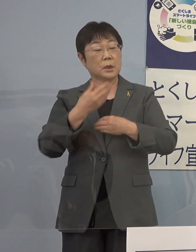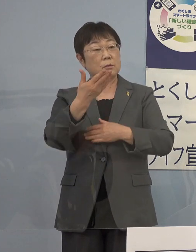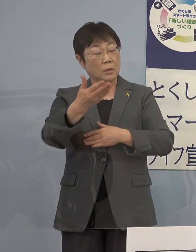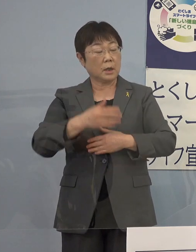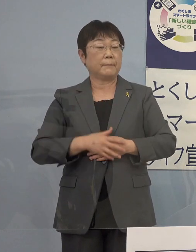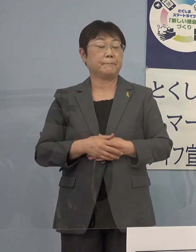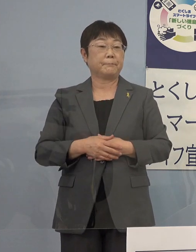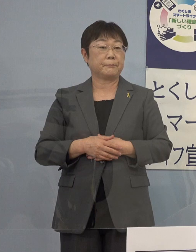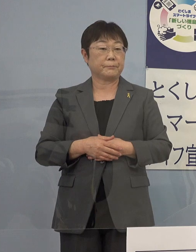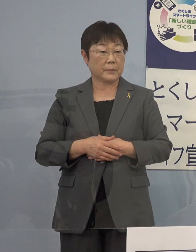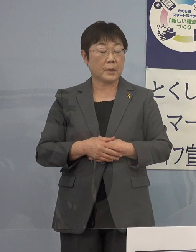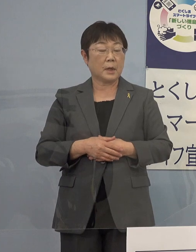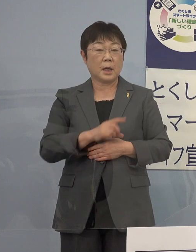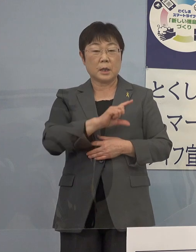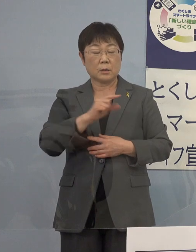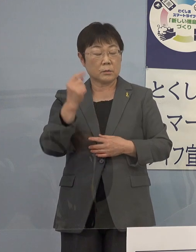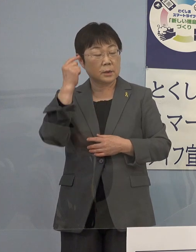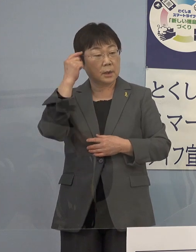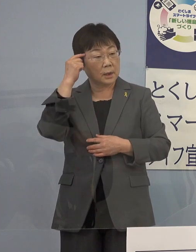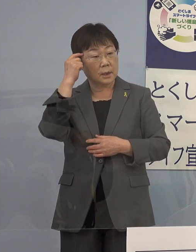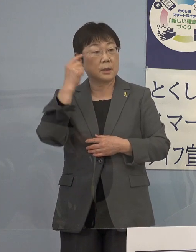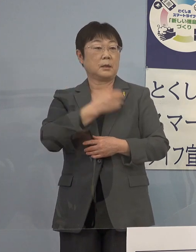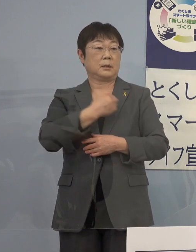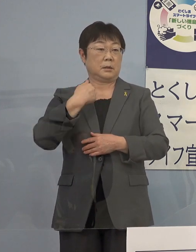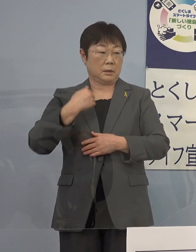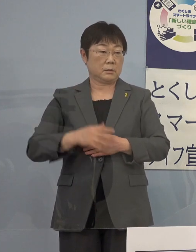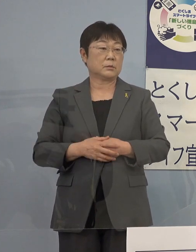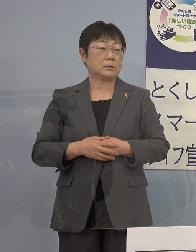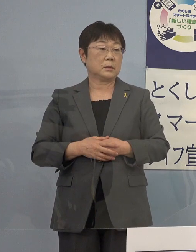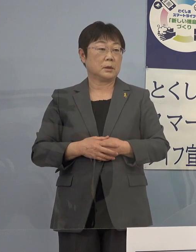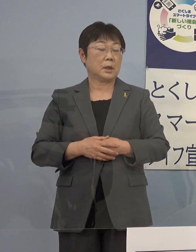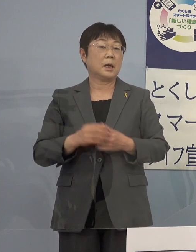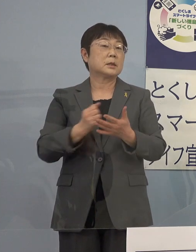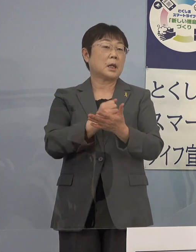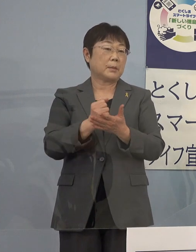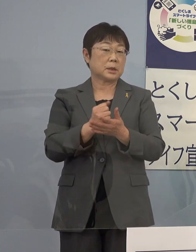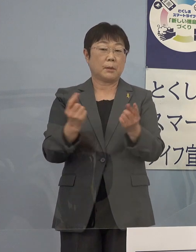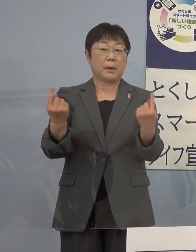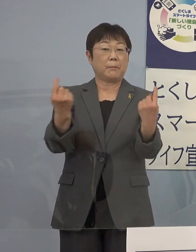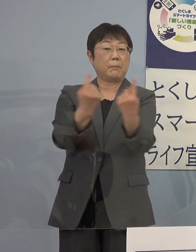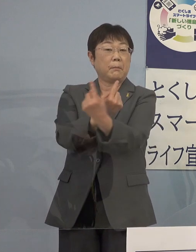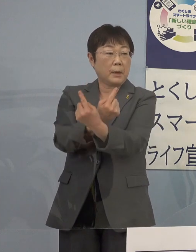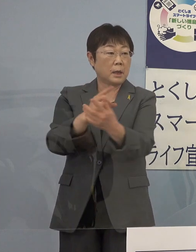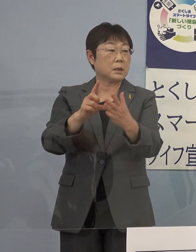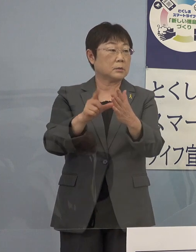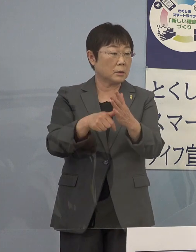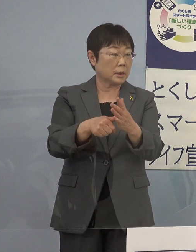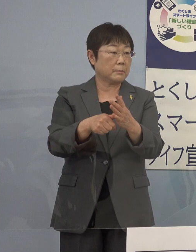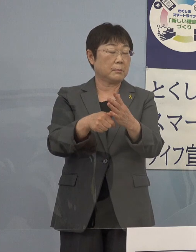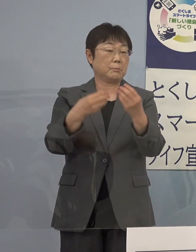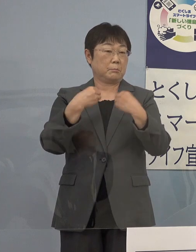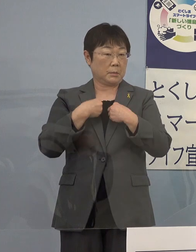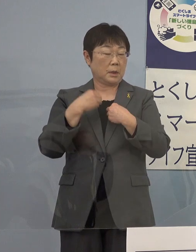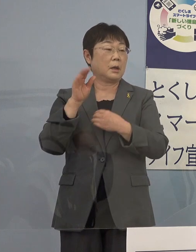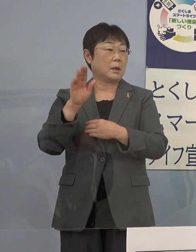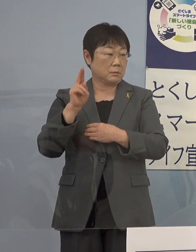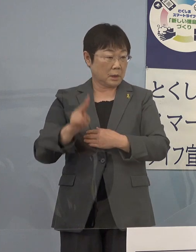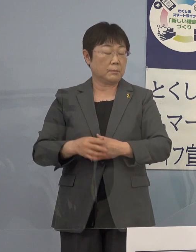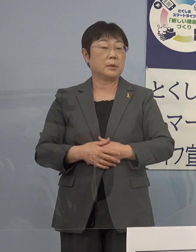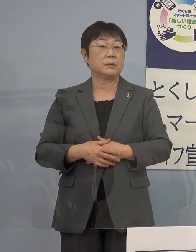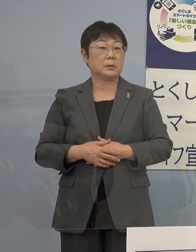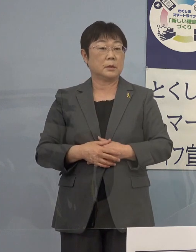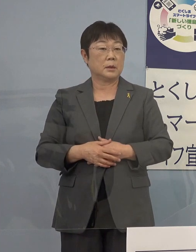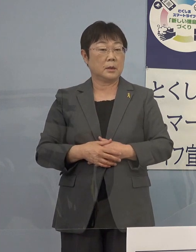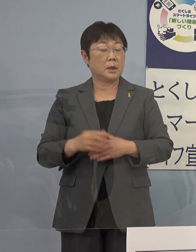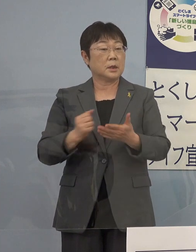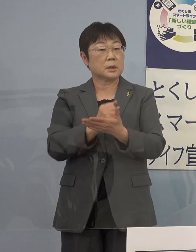な可能性があるんですけどね、例えばたまたますれ違うといったこともありえますし、それ